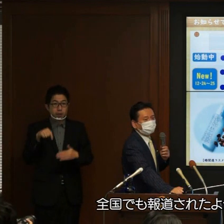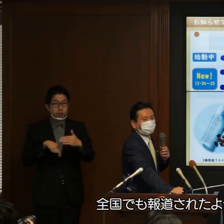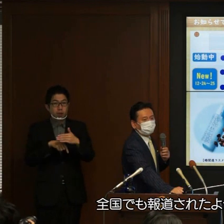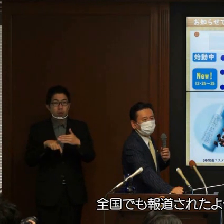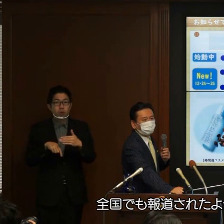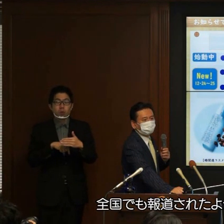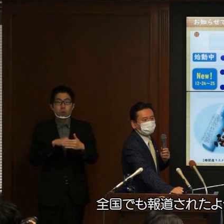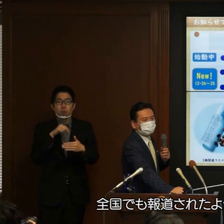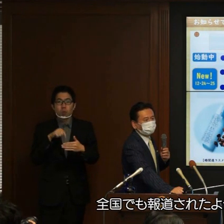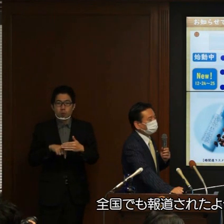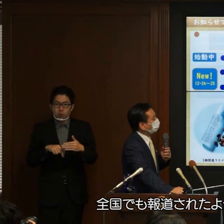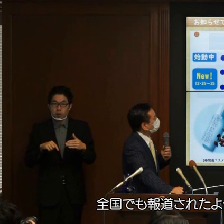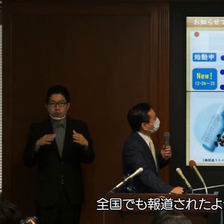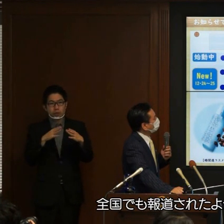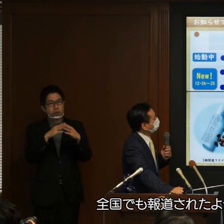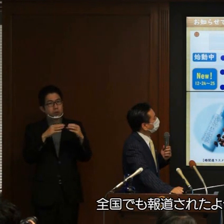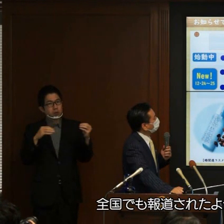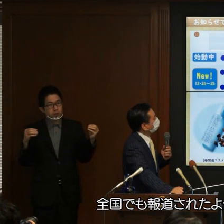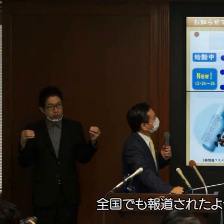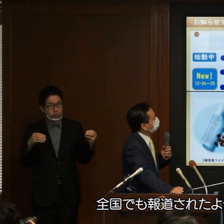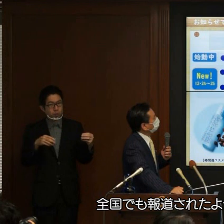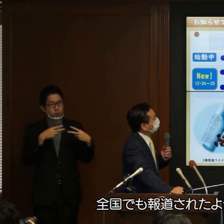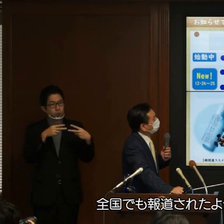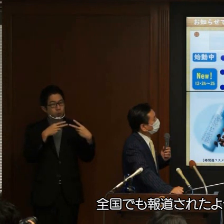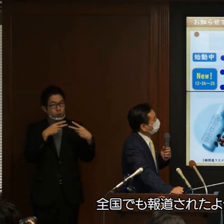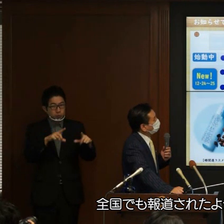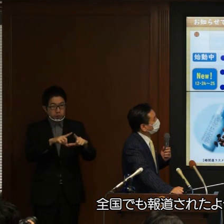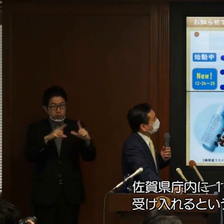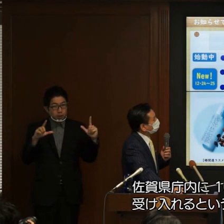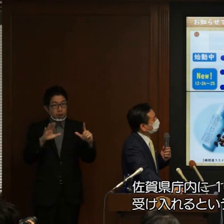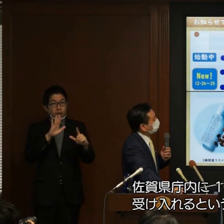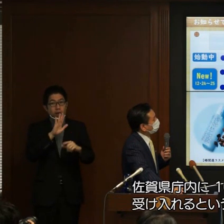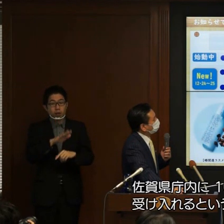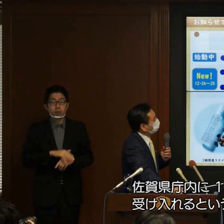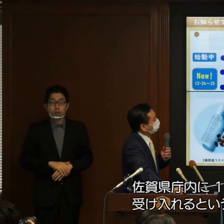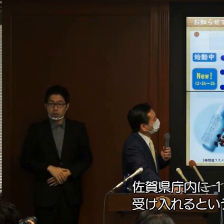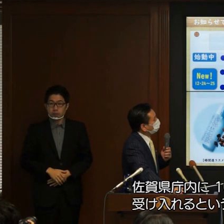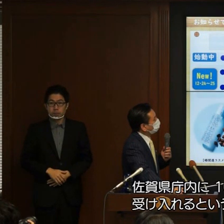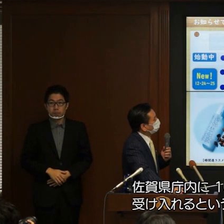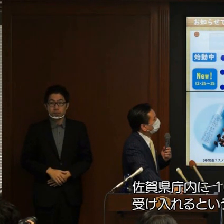なんか全国でも報道されたようでありますけれども、佐賀